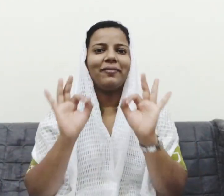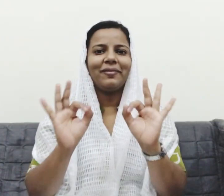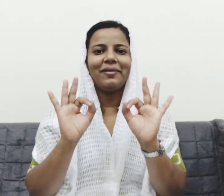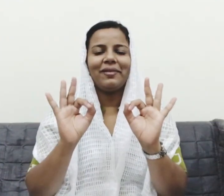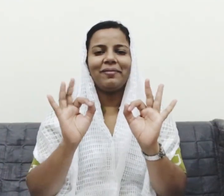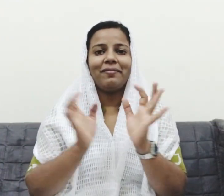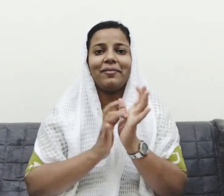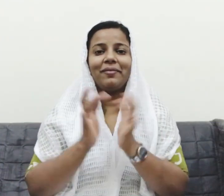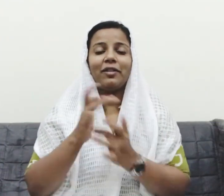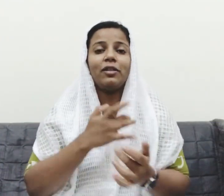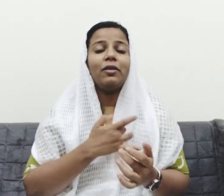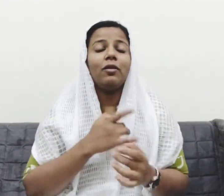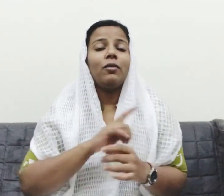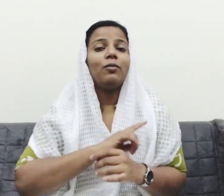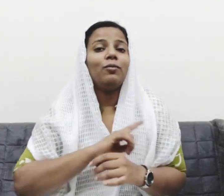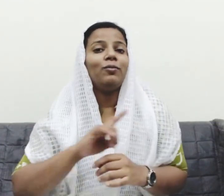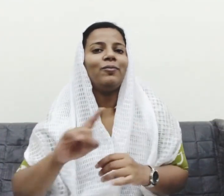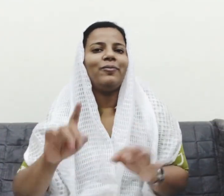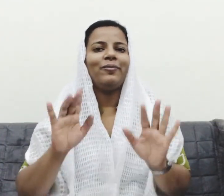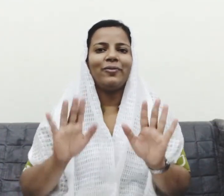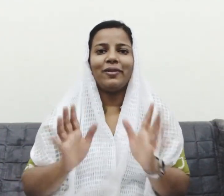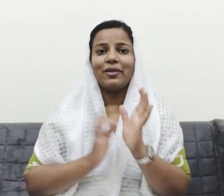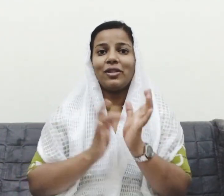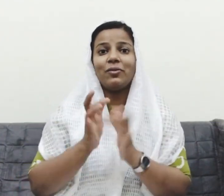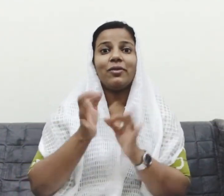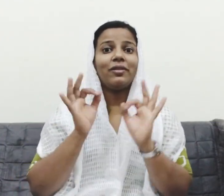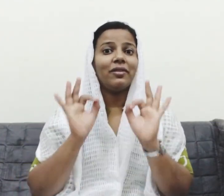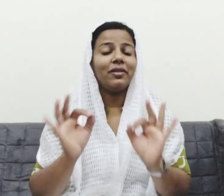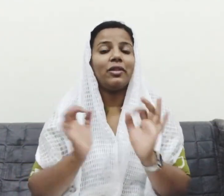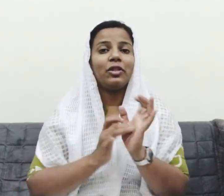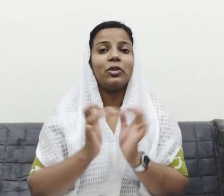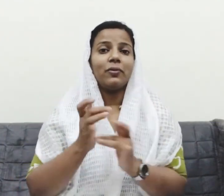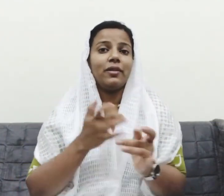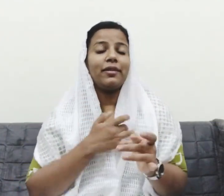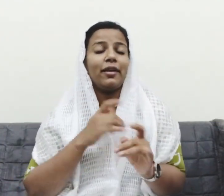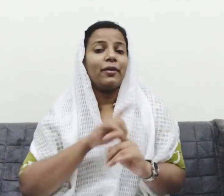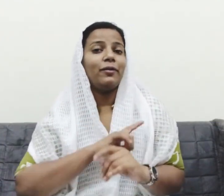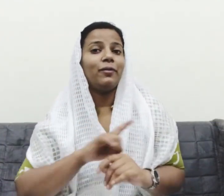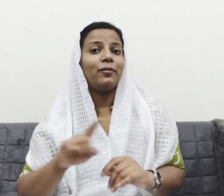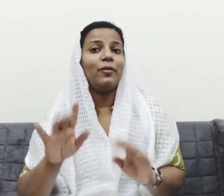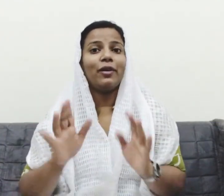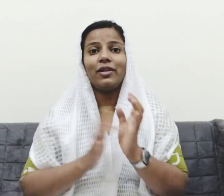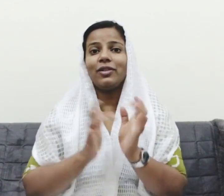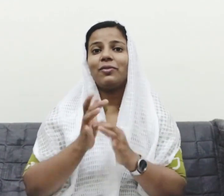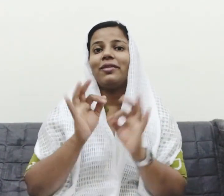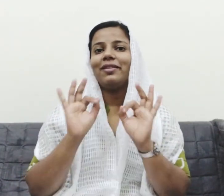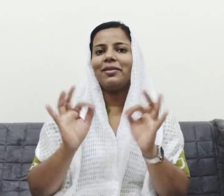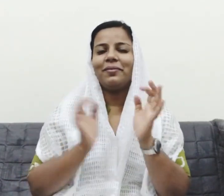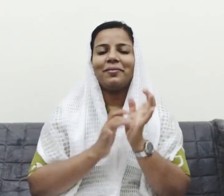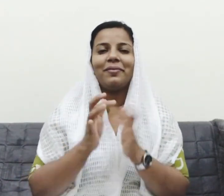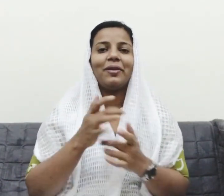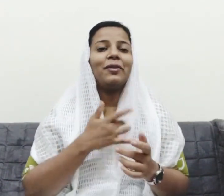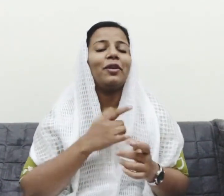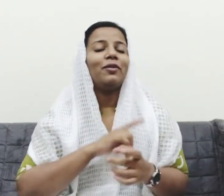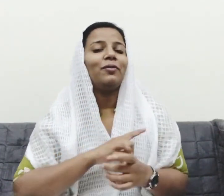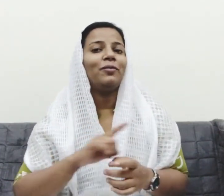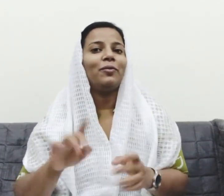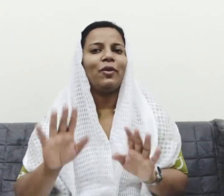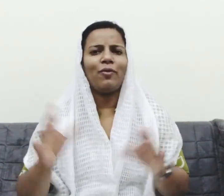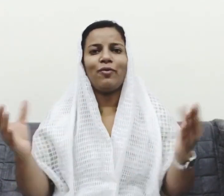നല്ലവനല്ലോ, അങ്ങയുടെ ദയ എന്നേക്കുമുള്ള ദേഹോ നല്ലവനല്ലോ, അങ്ങയുടെ ദയ എന്നേക്കുമുള്ള ദേഹോ നല്ലവനല്ലോ, അങ്ങയുടെ ദയ എന്നേക്കുമുള്ള.